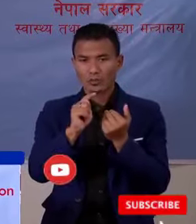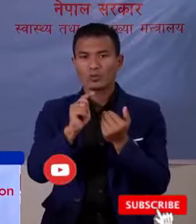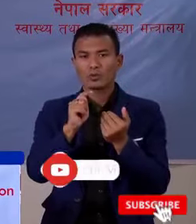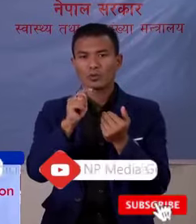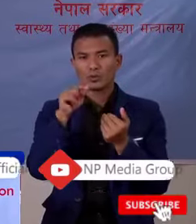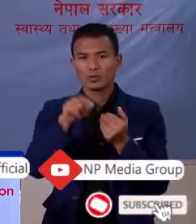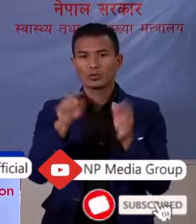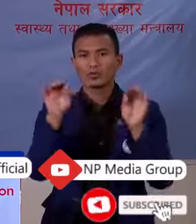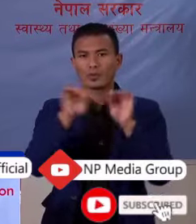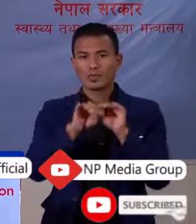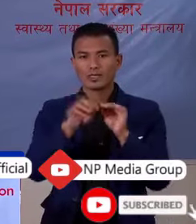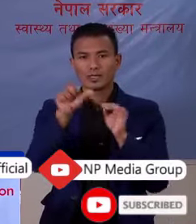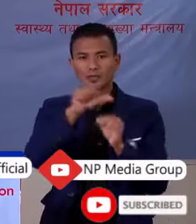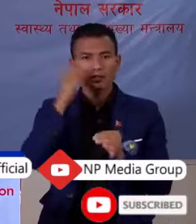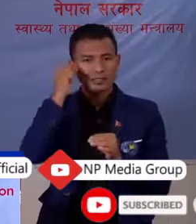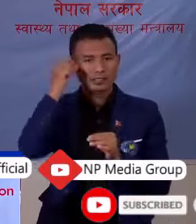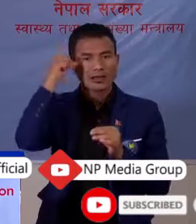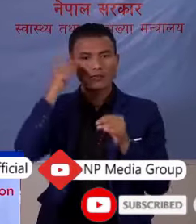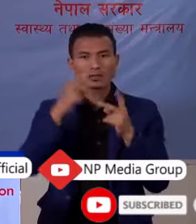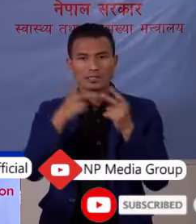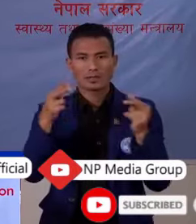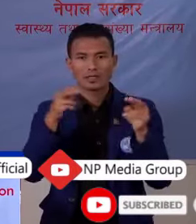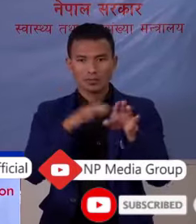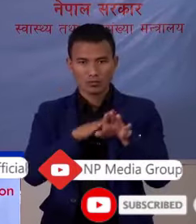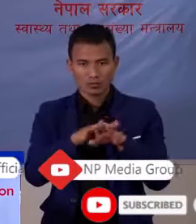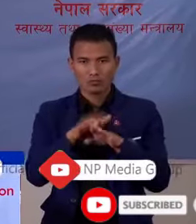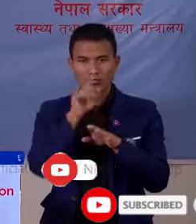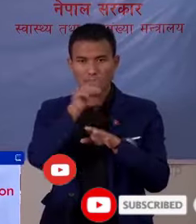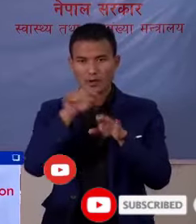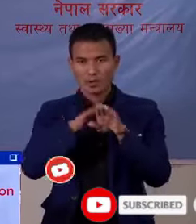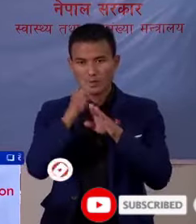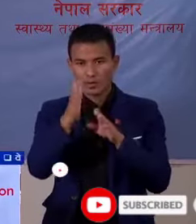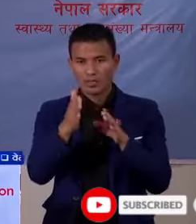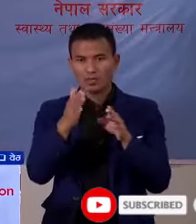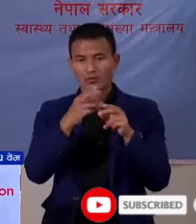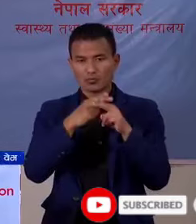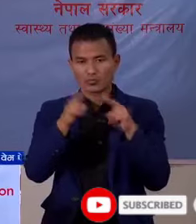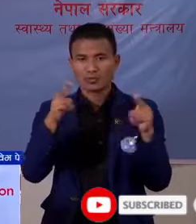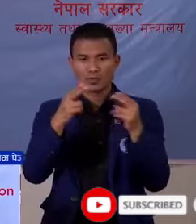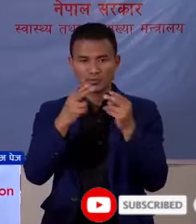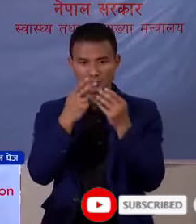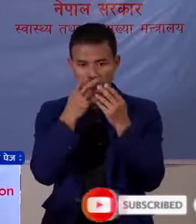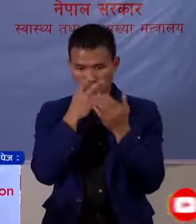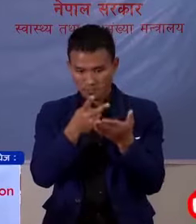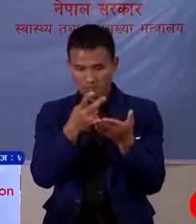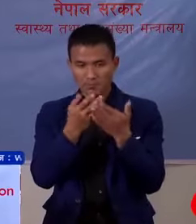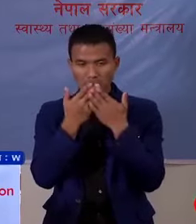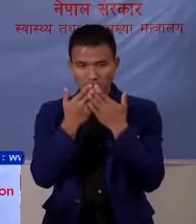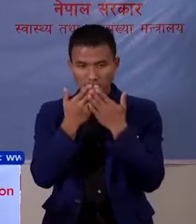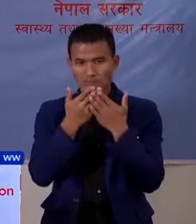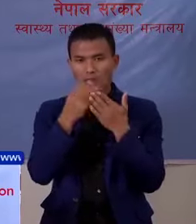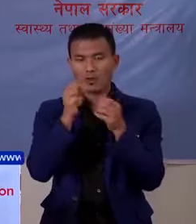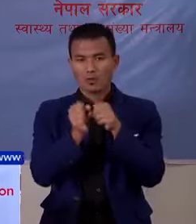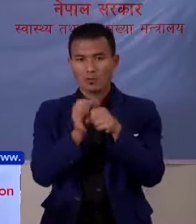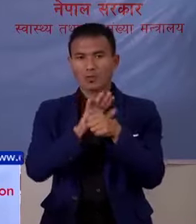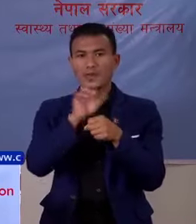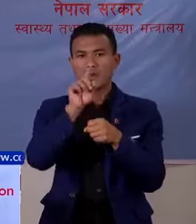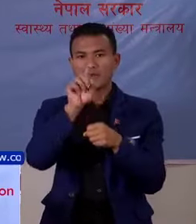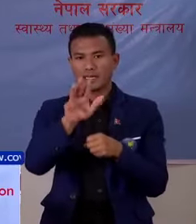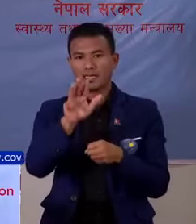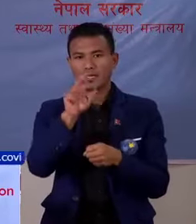प्रकाशन गरिएका यस सम्बन्धी जनचेतनामूलक सामग्रीहरू यहाँहरूले भरपूर उपयोग गरेर यो कोभिड